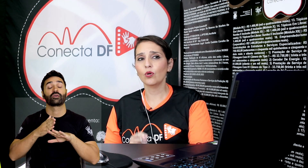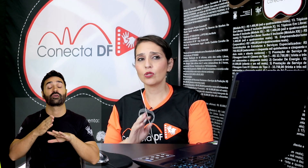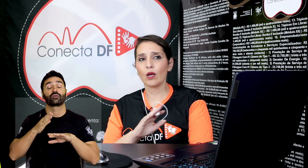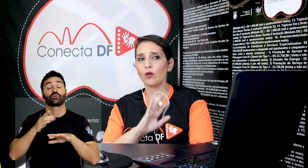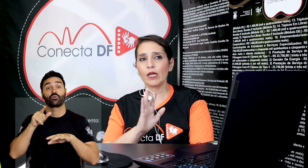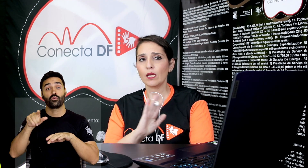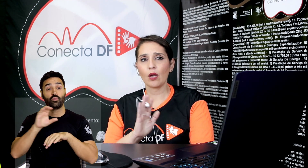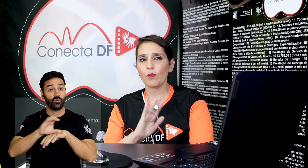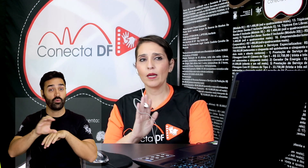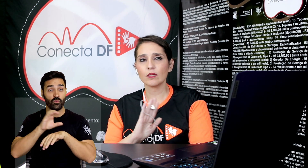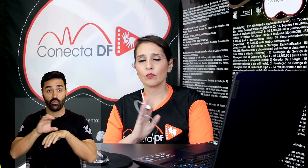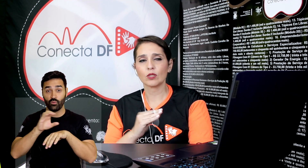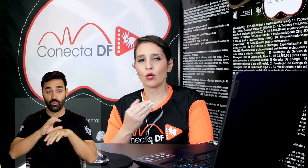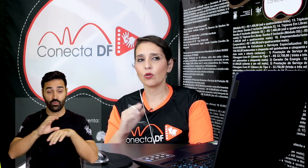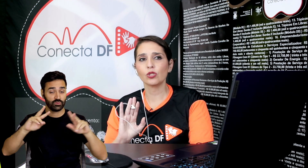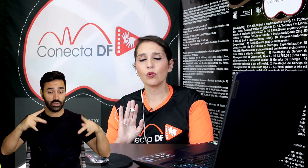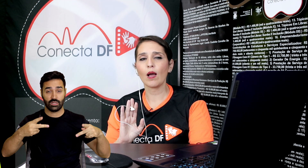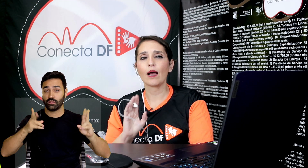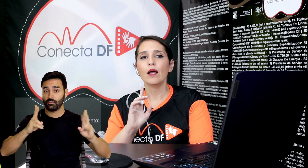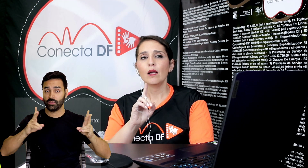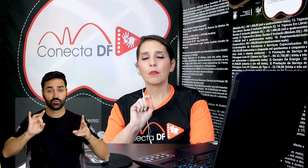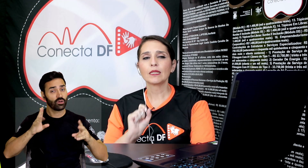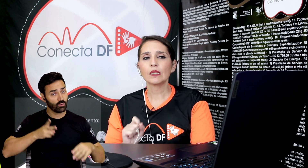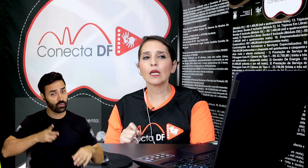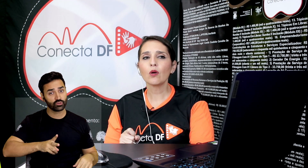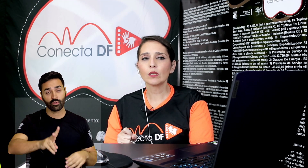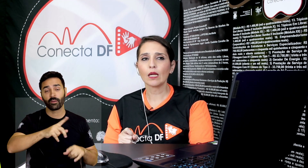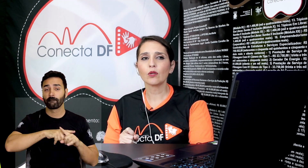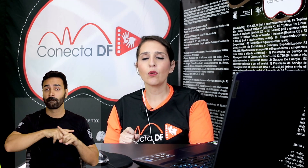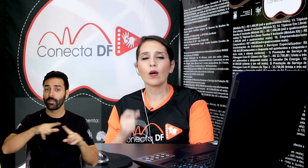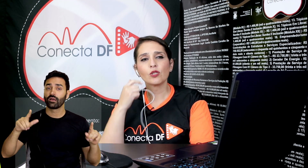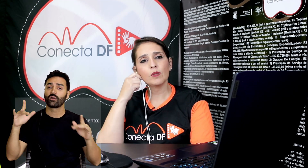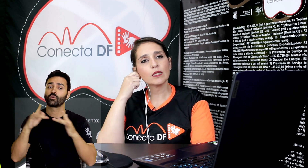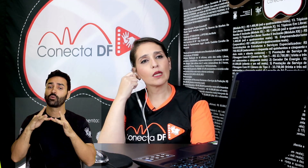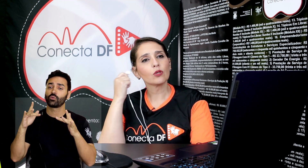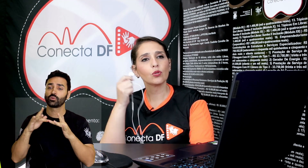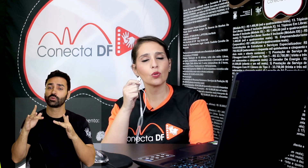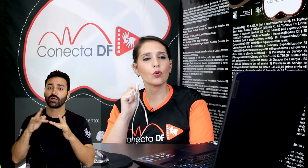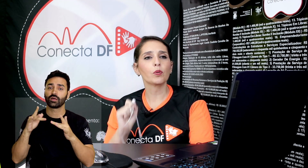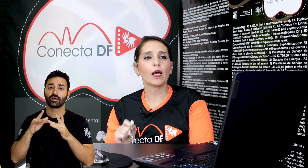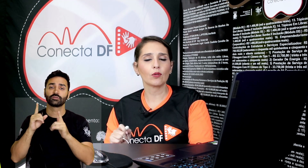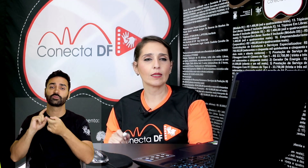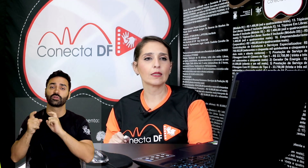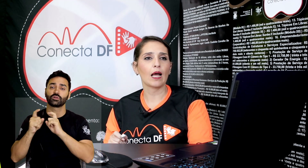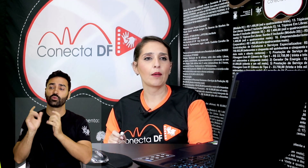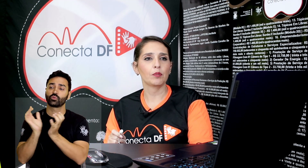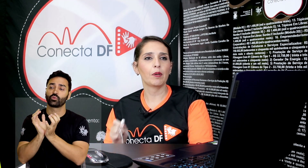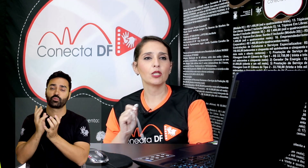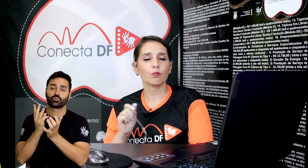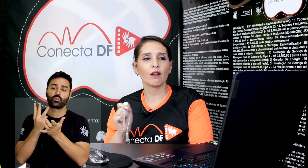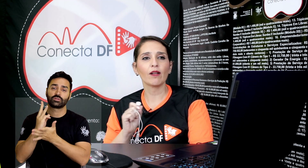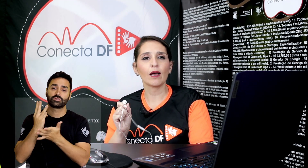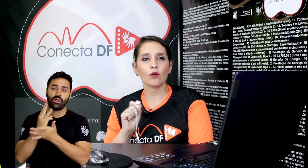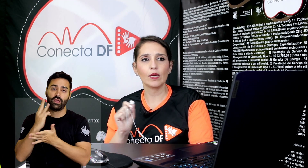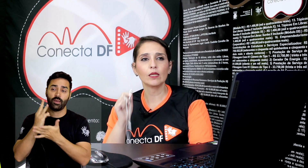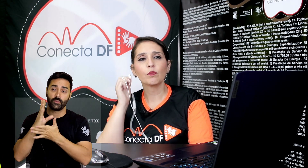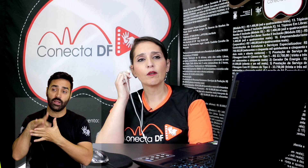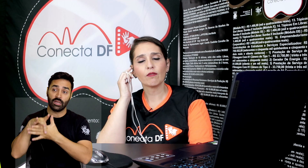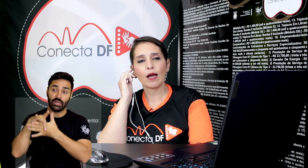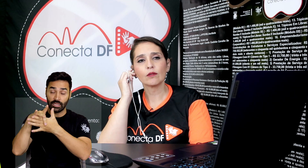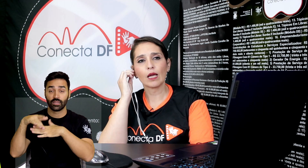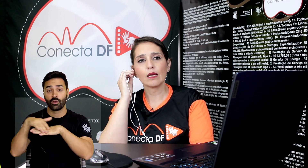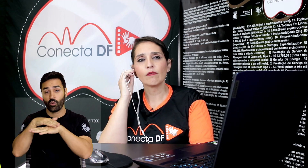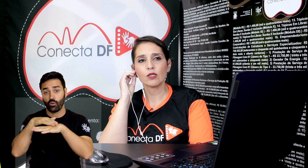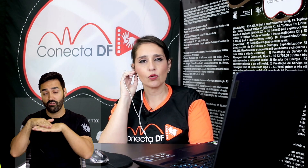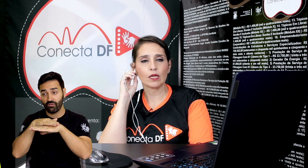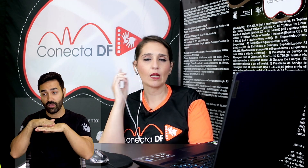O curso é o link, é o mesmo, é só continuar. Mas entre em contato com o administrador do grupo lá do WhatsApp. Pede para falar com ele no